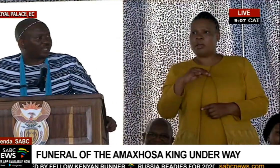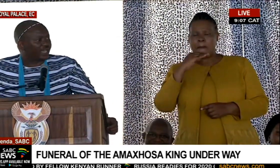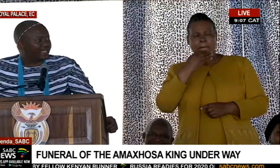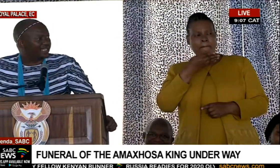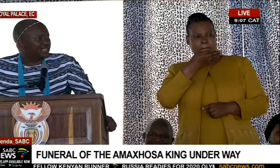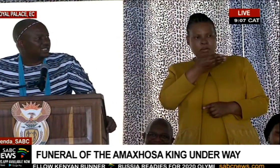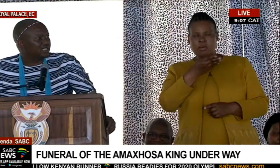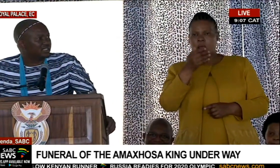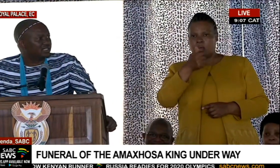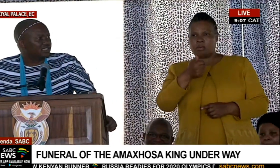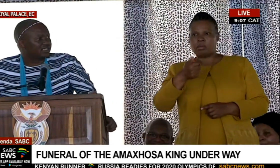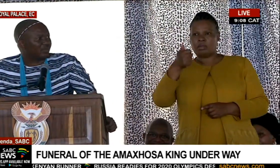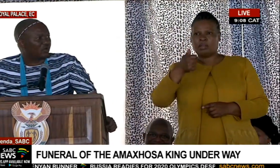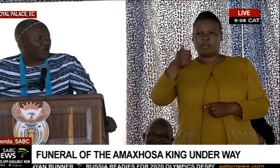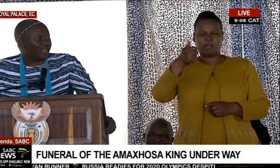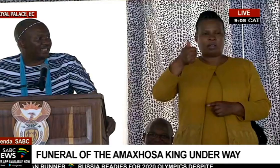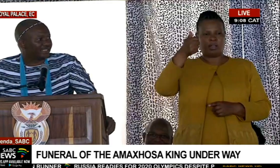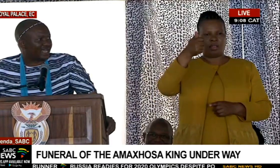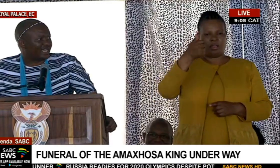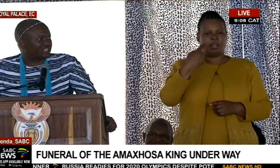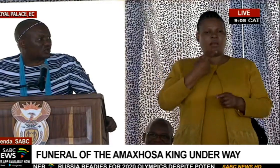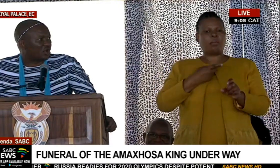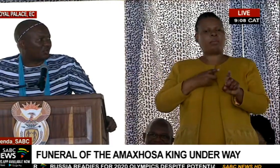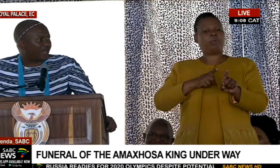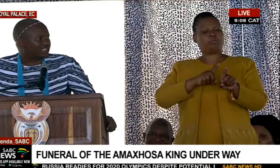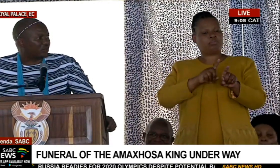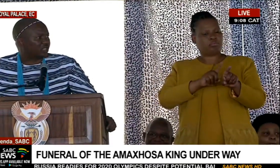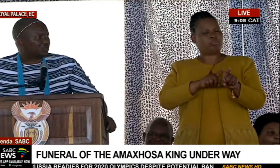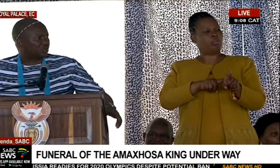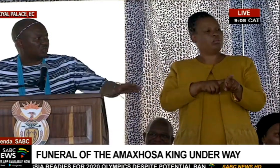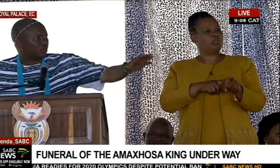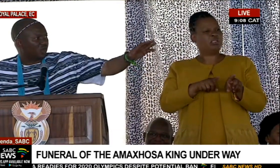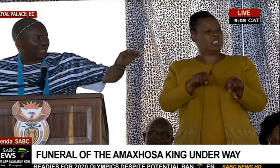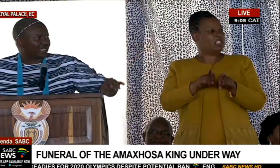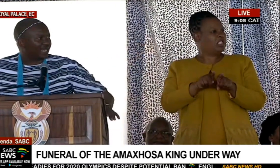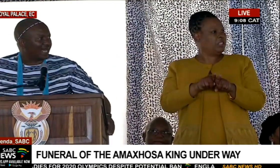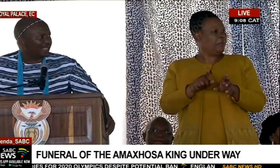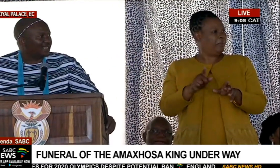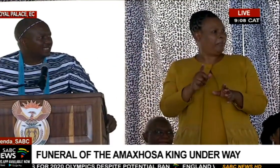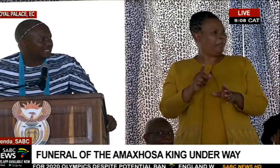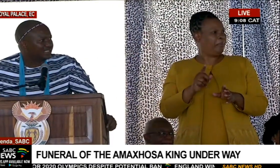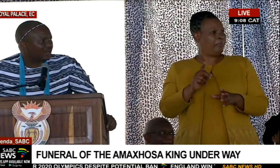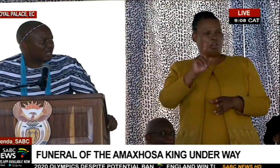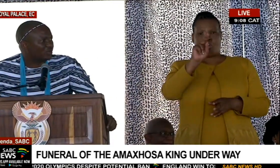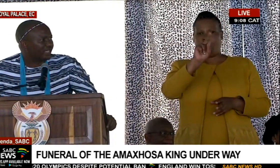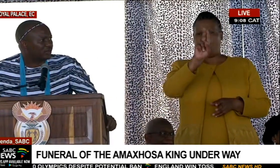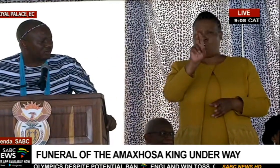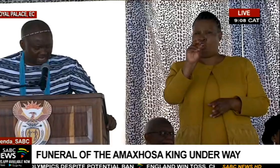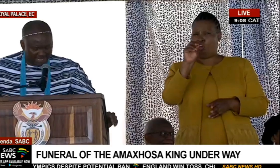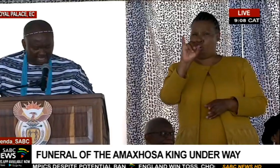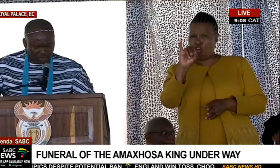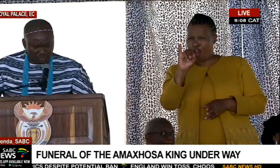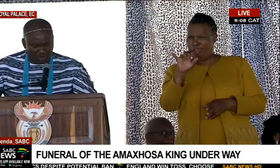sikwanazo inkokheli zamakhoi and sen ezikhoyo phakathi kwethu kwelacala zihamba